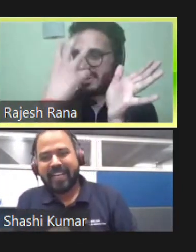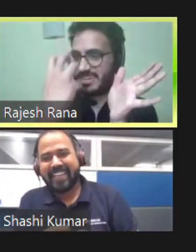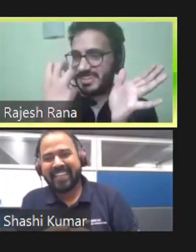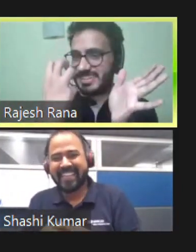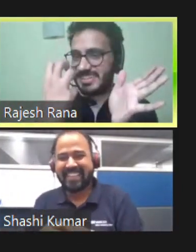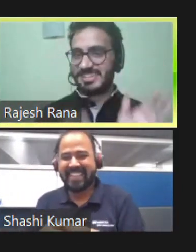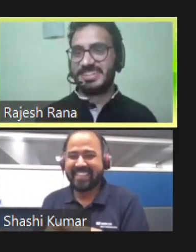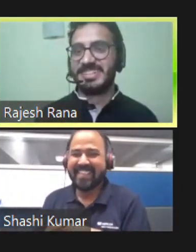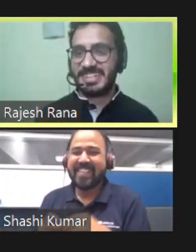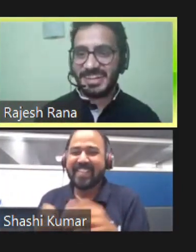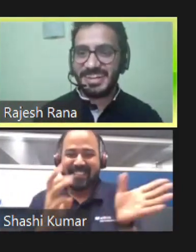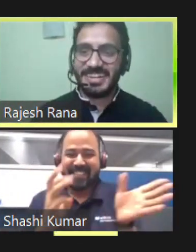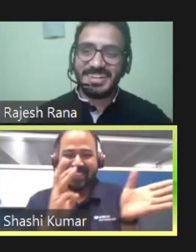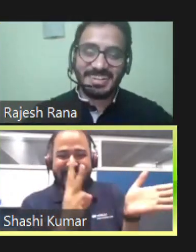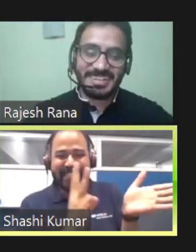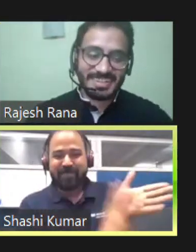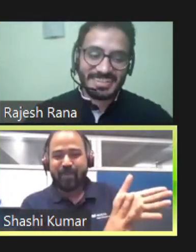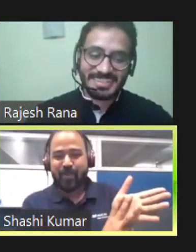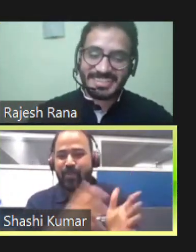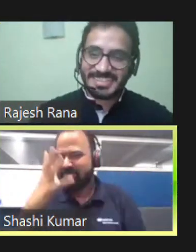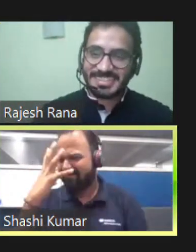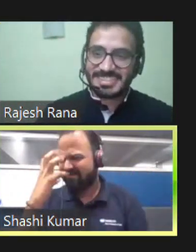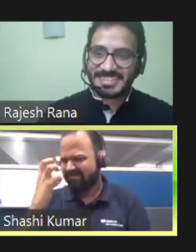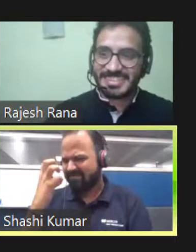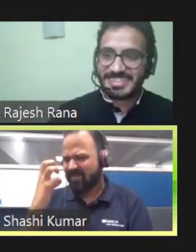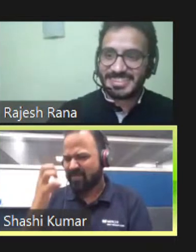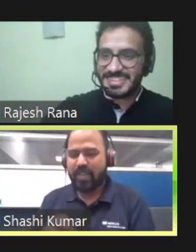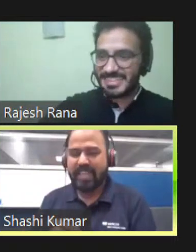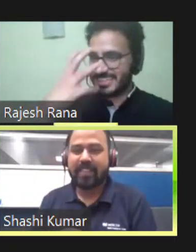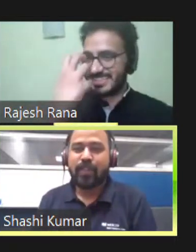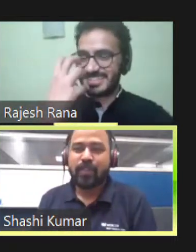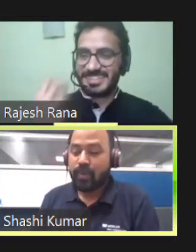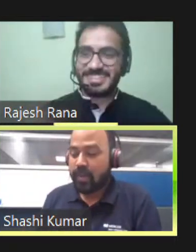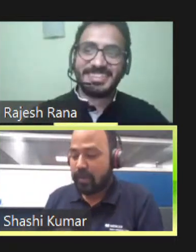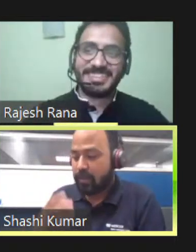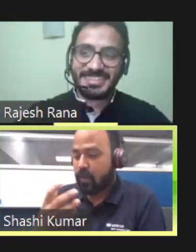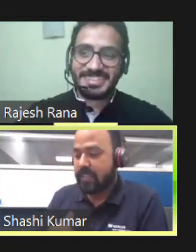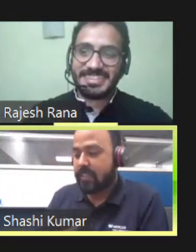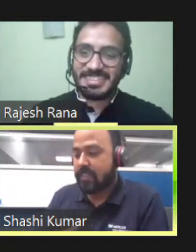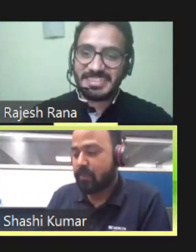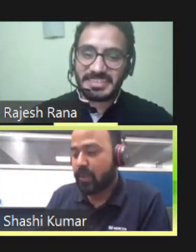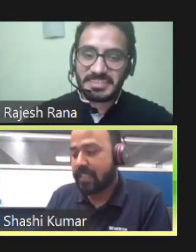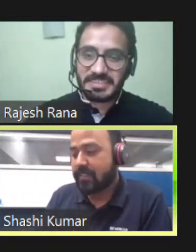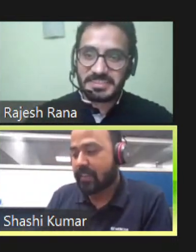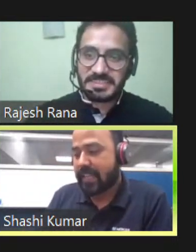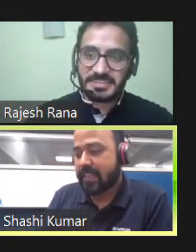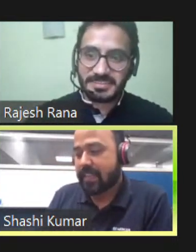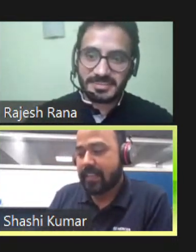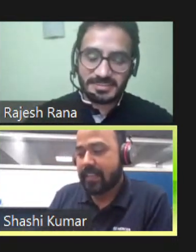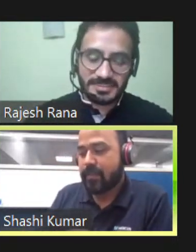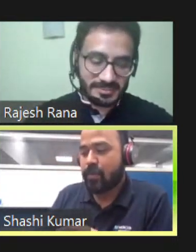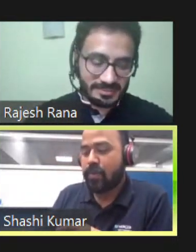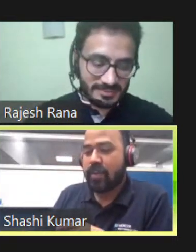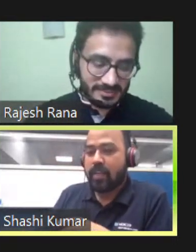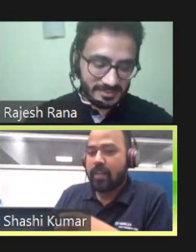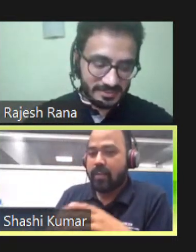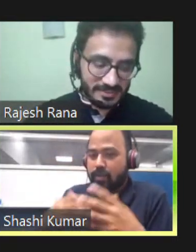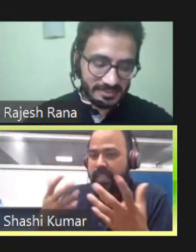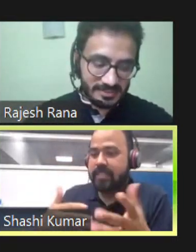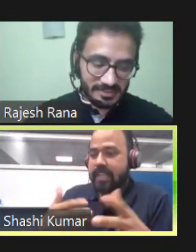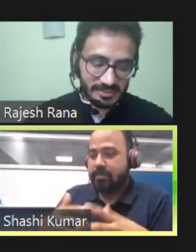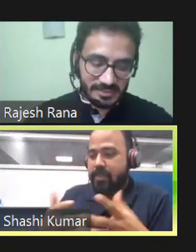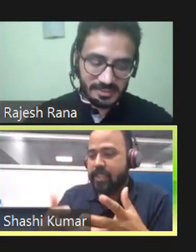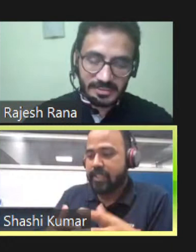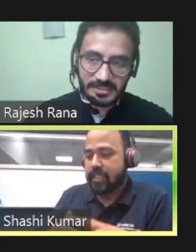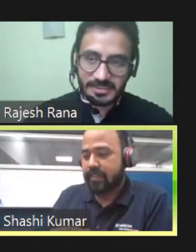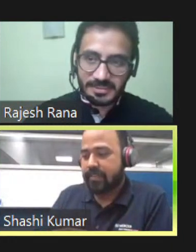रहता, राइट। तो इट्स मोहित। सो अभी मोहित ट्राई कर रहे हैं कि वो